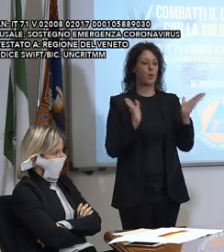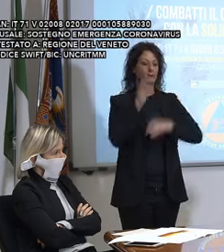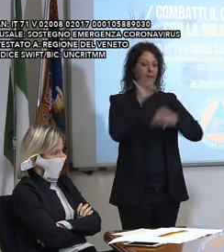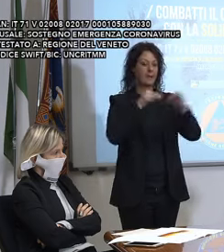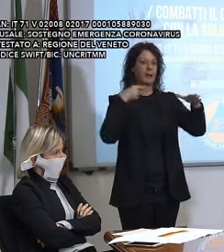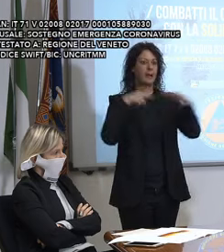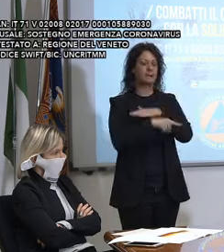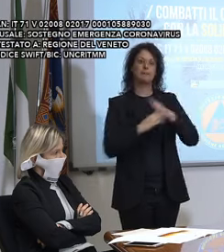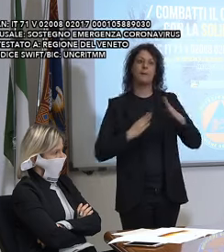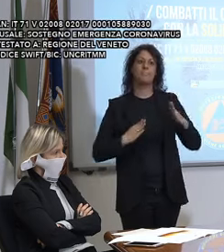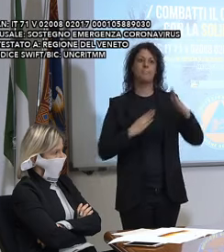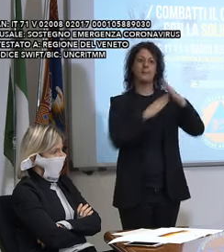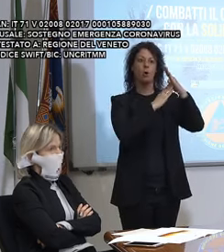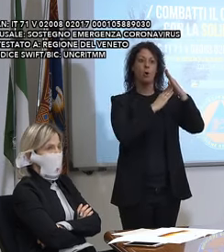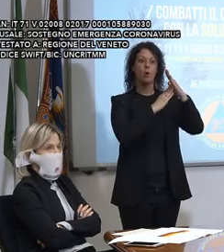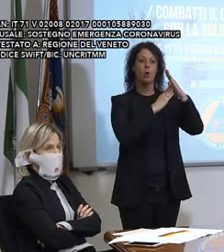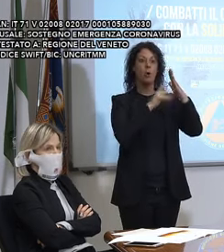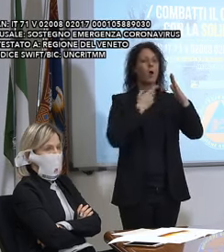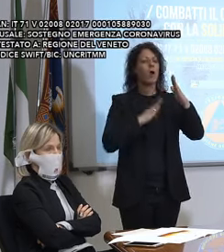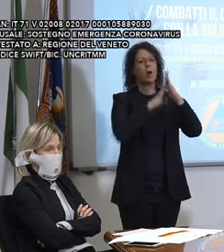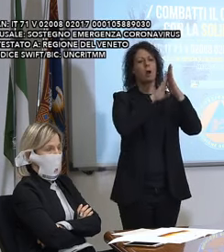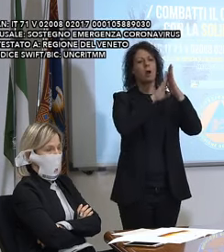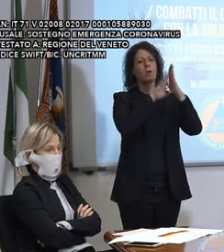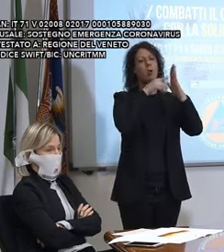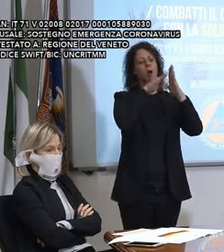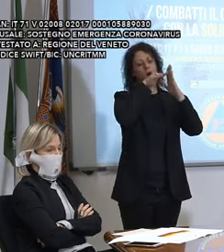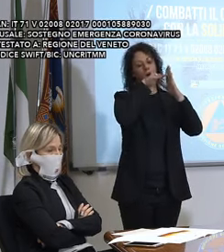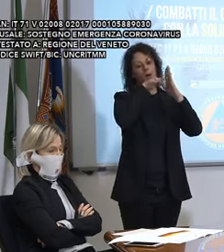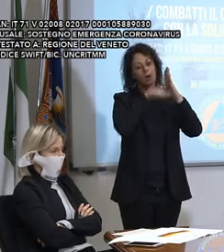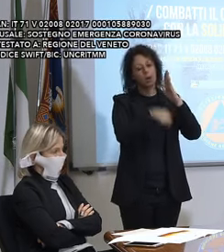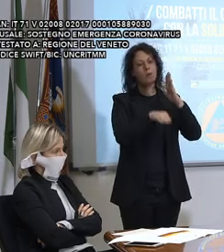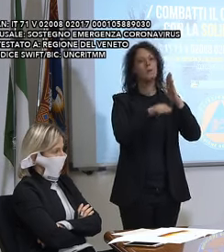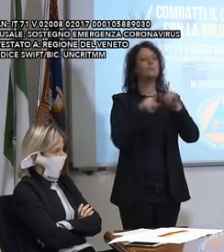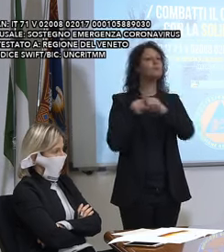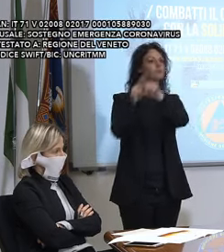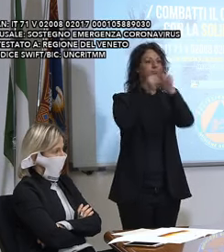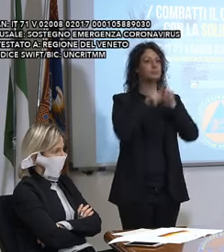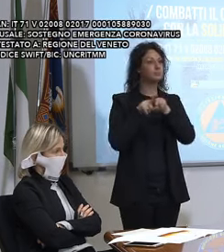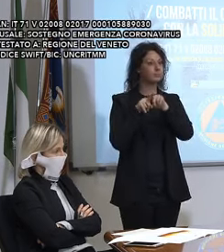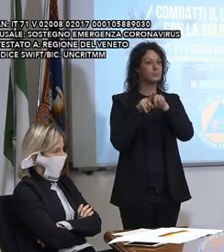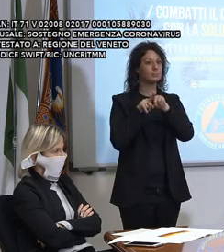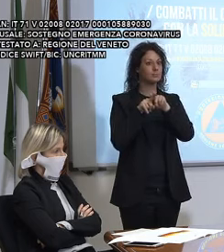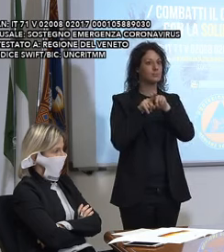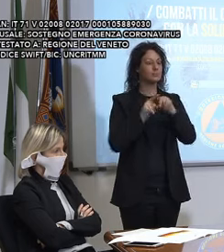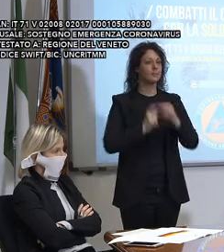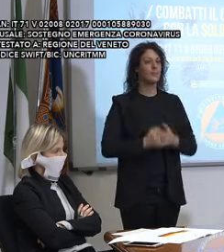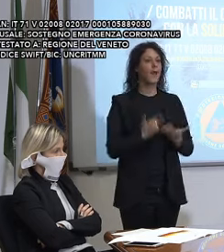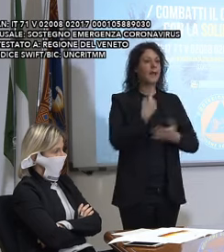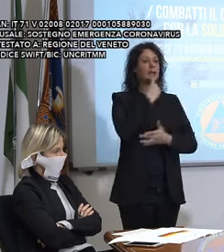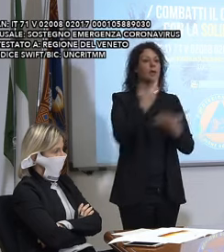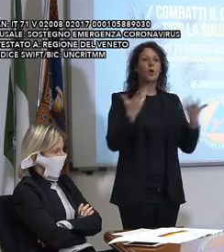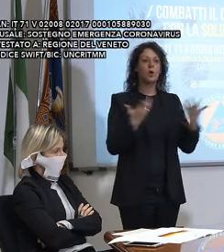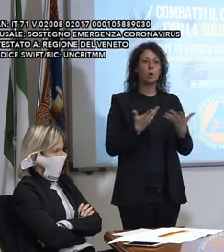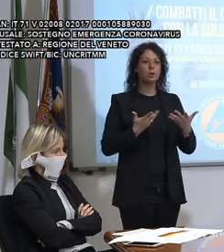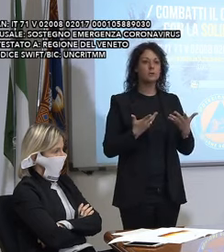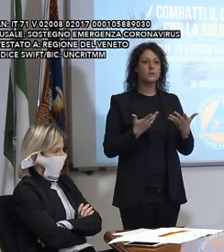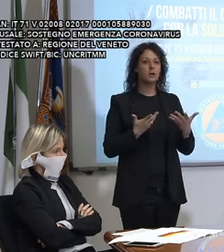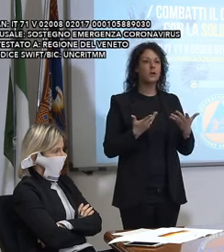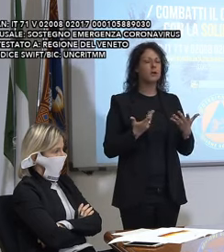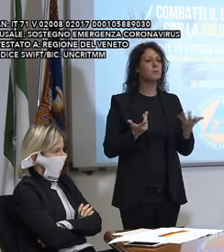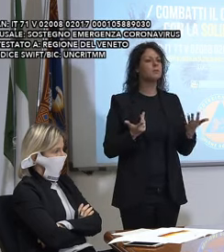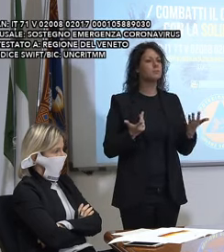spiegazione spannometrica, e poi il calo, e quindi tutto quello che ne viene fuori. Allora, cosa dico? Dico che non è un atto di